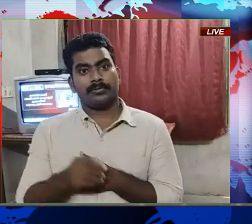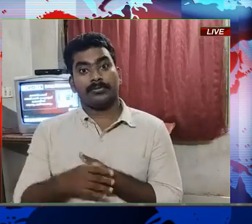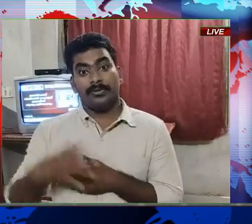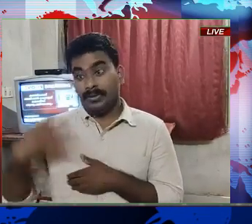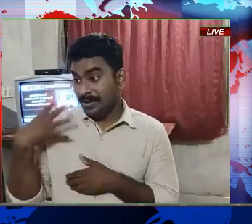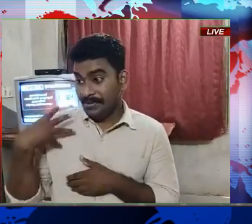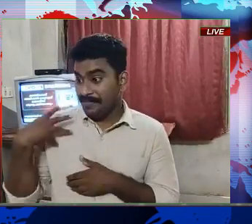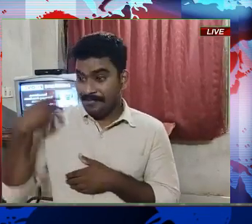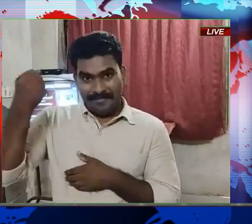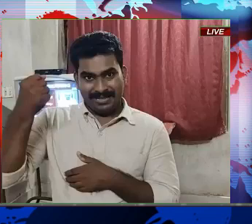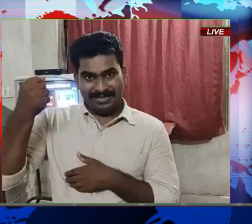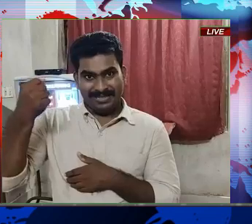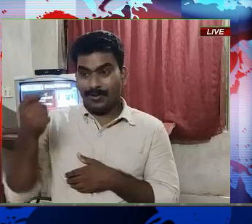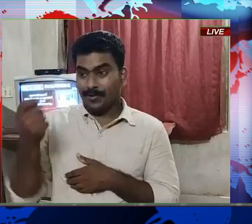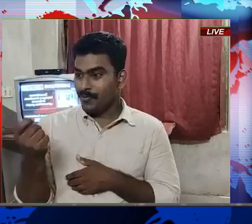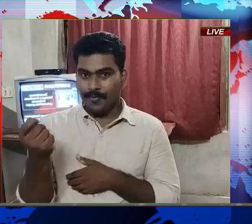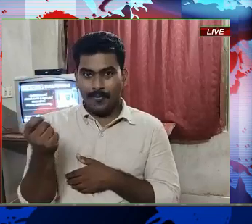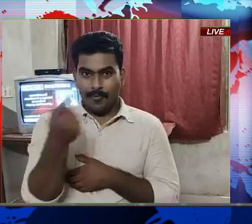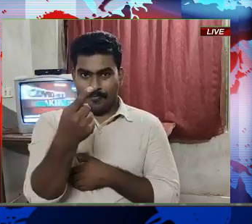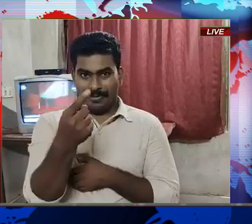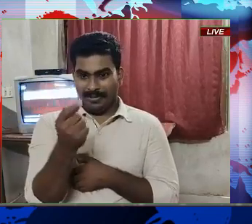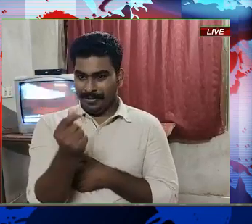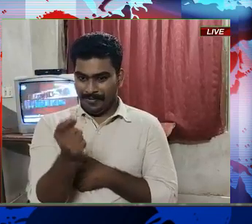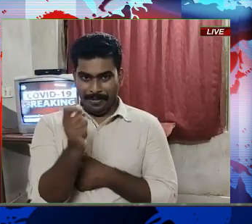മാധ്യമങ്ങൾ പൊതുവെ ഒഴിഞ്ഞു നിന്നിരുന്നു.